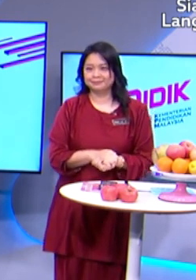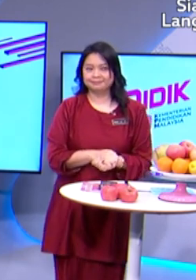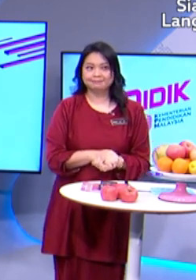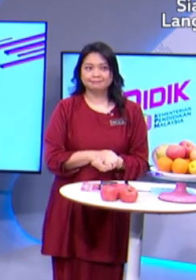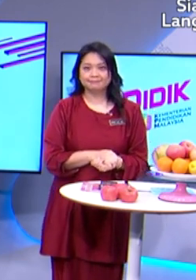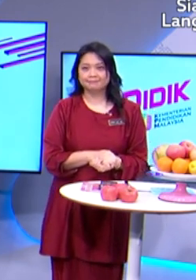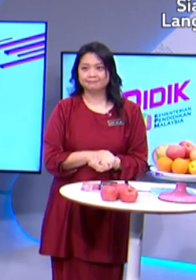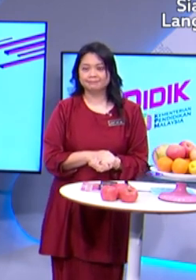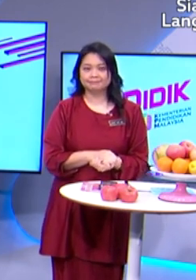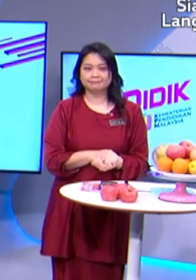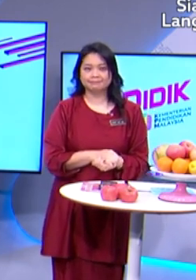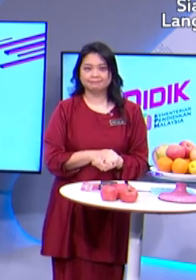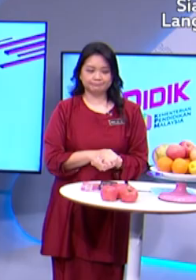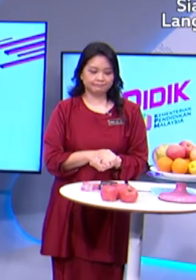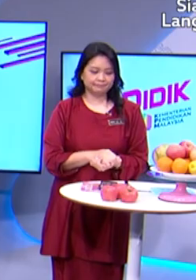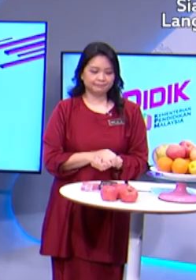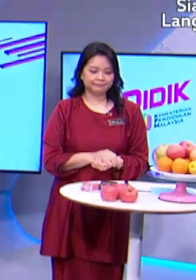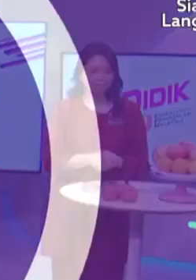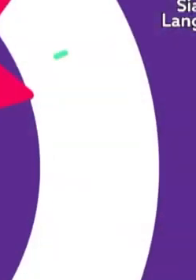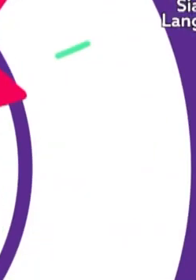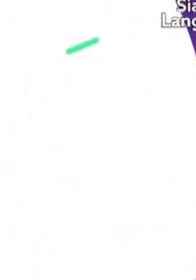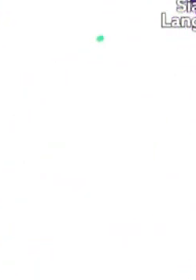Didik cpm Hai